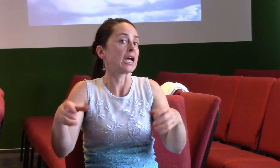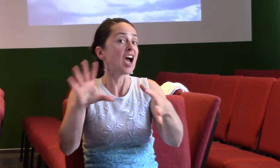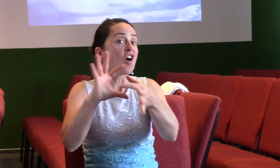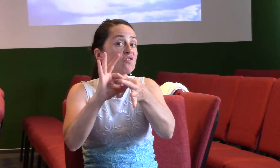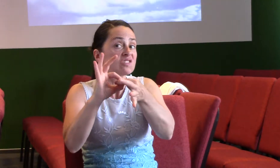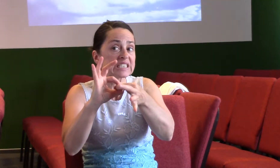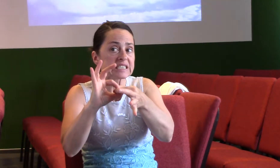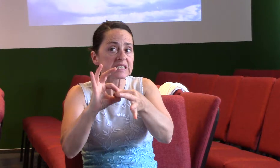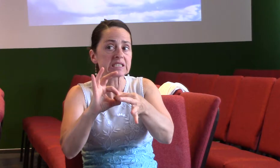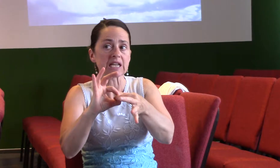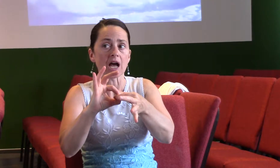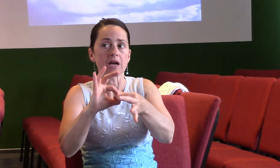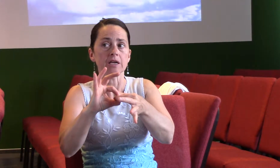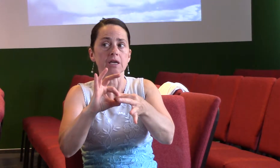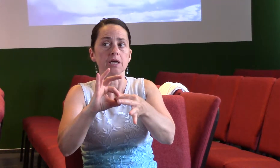manželství naše,